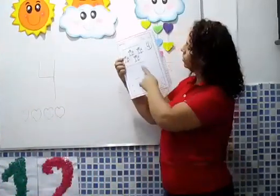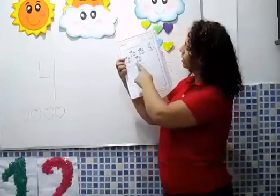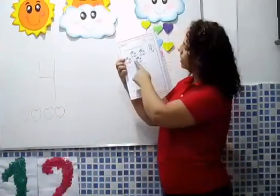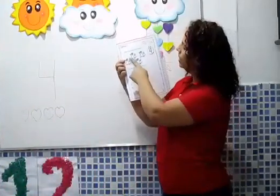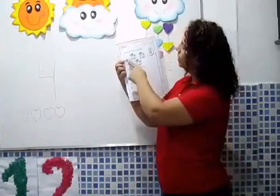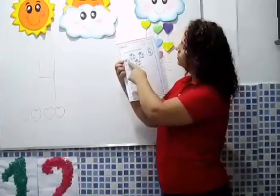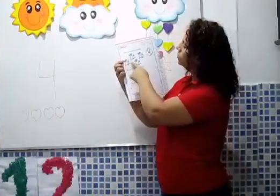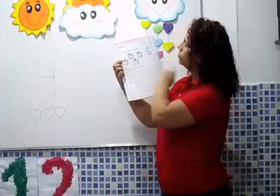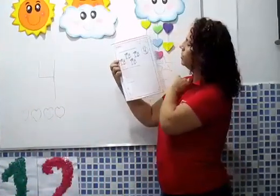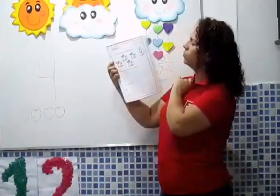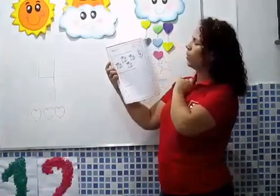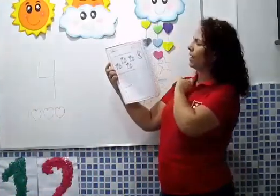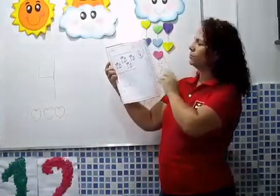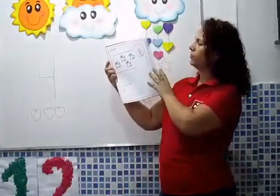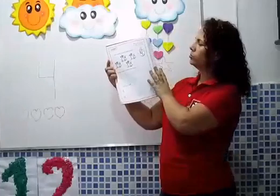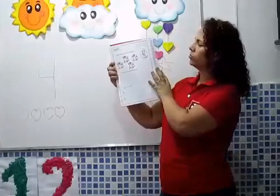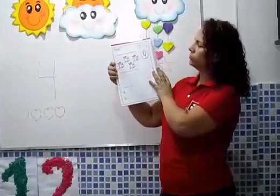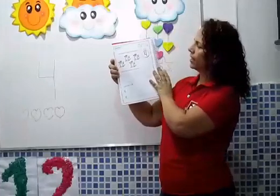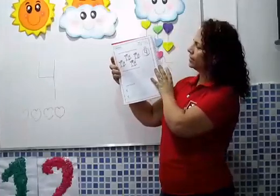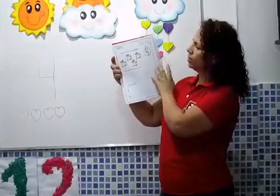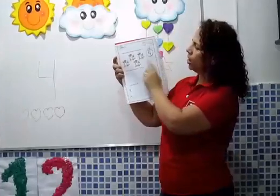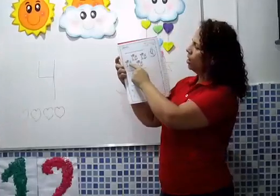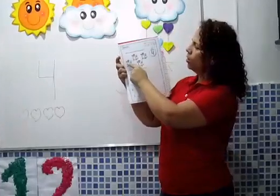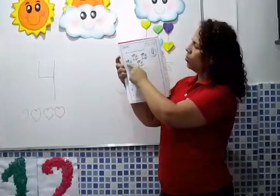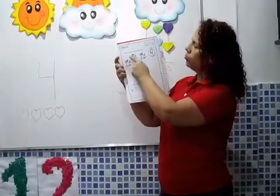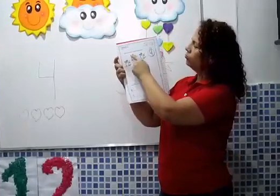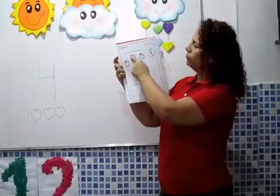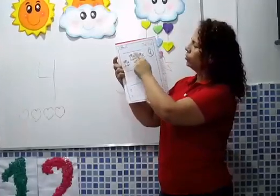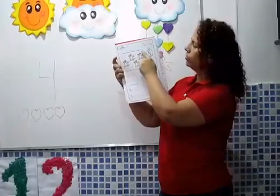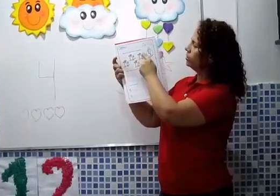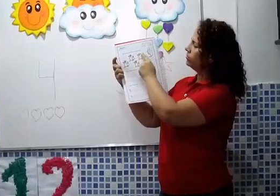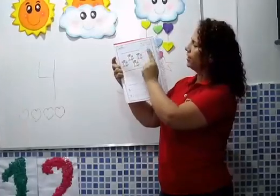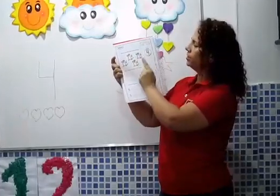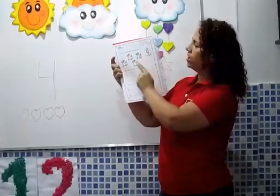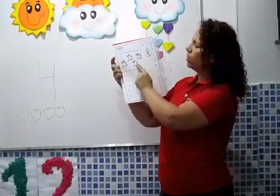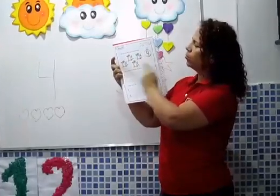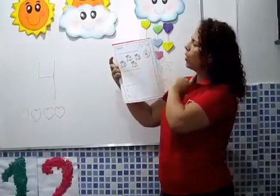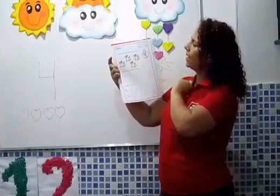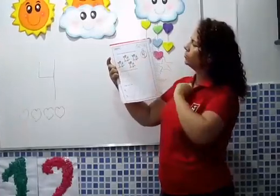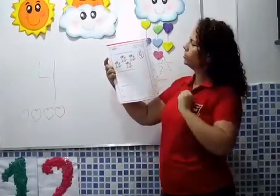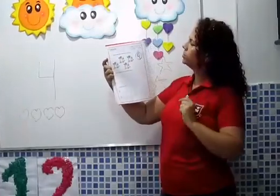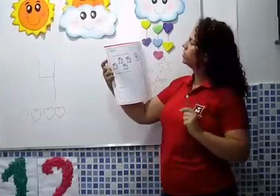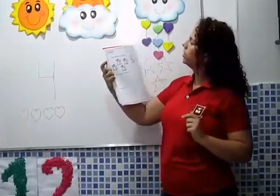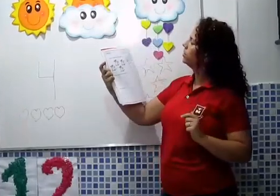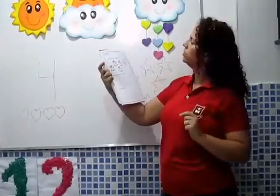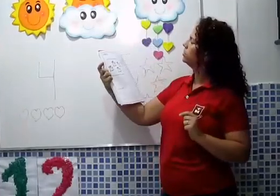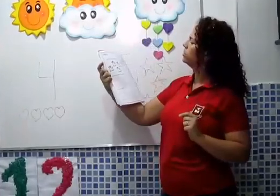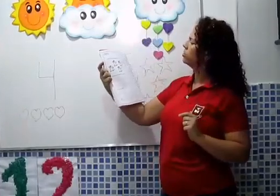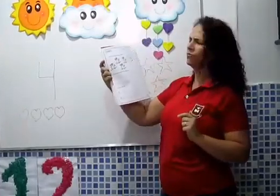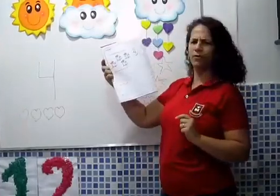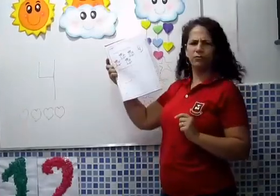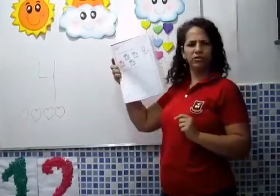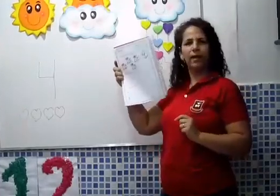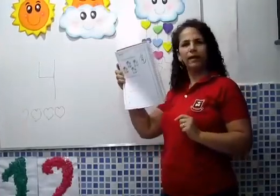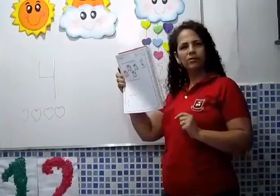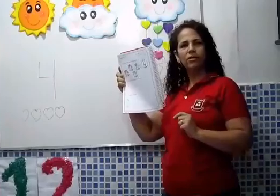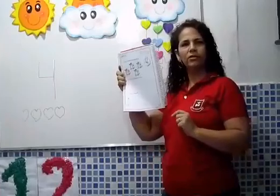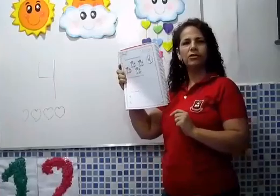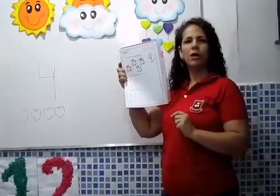olha. Do número 4, vamos contar aqui, ó. 1, 2, 3, 4 esquilos escovando os dentes.